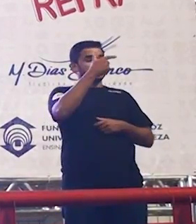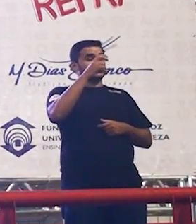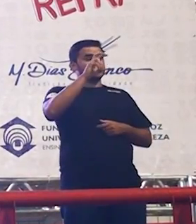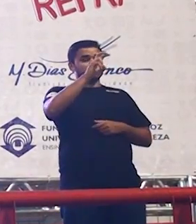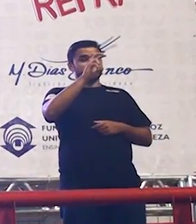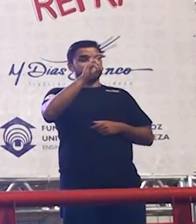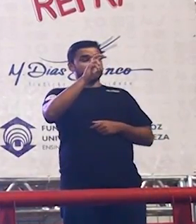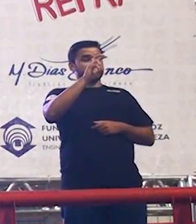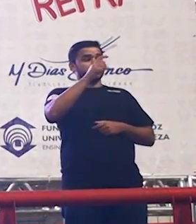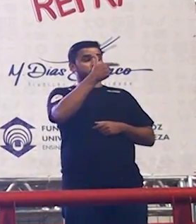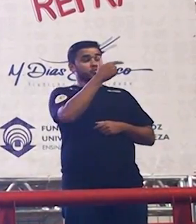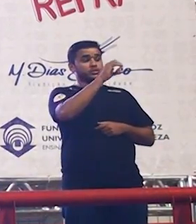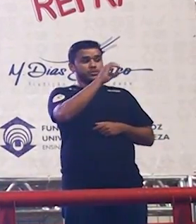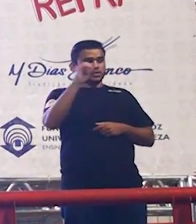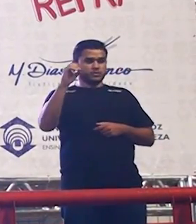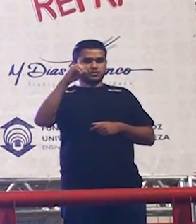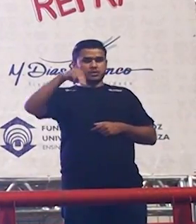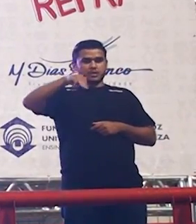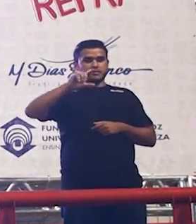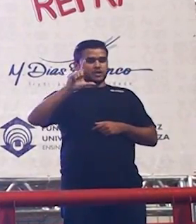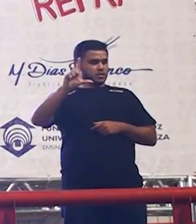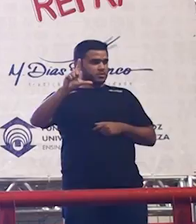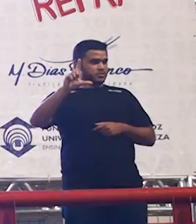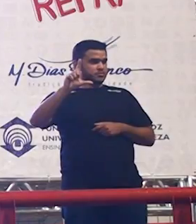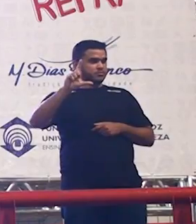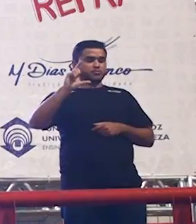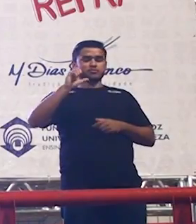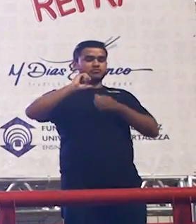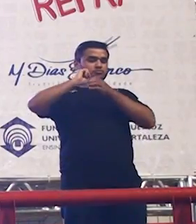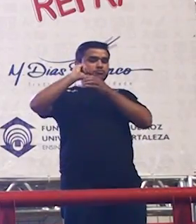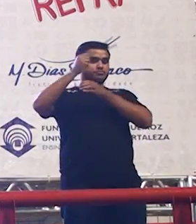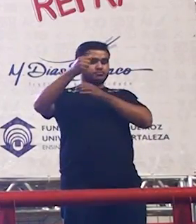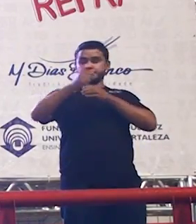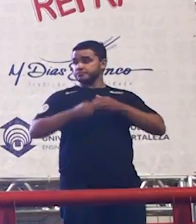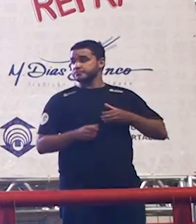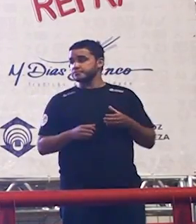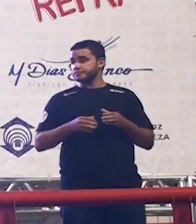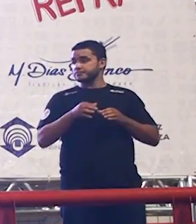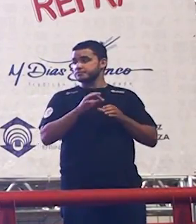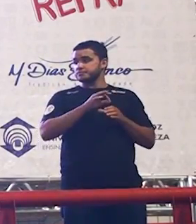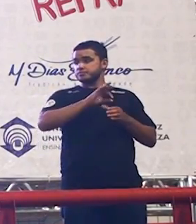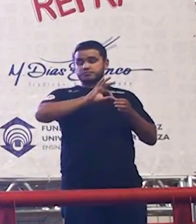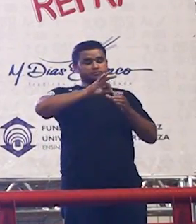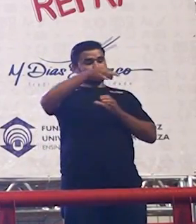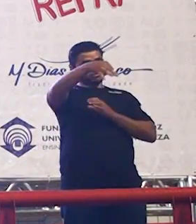200 ml. Aí vamos supor que eu abri esse copinho aqui,